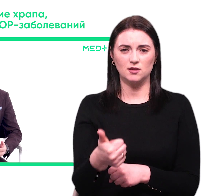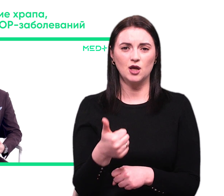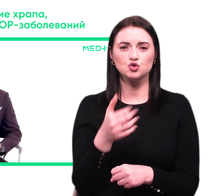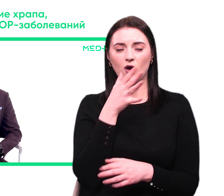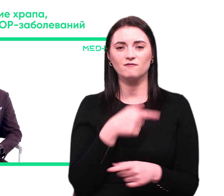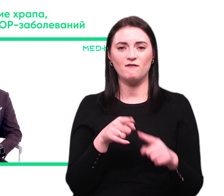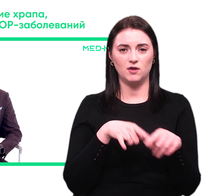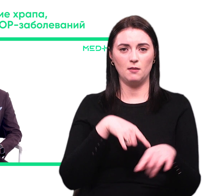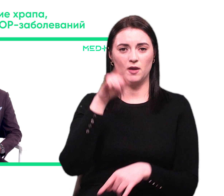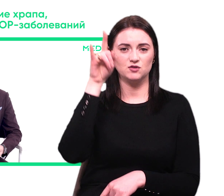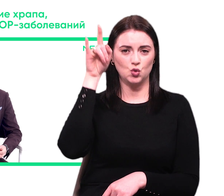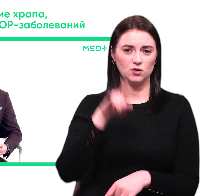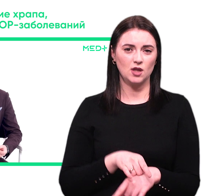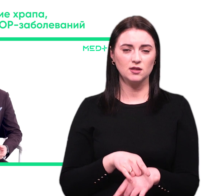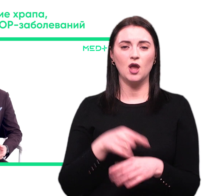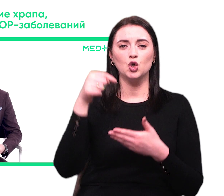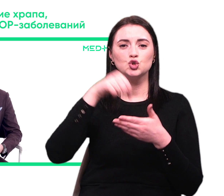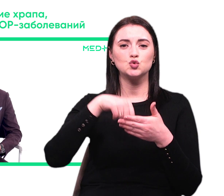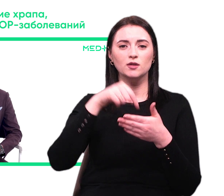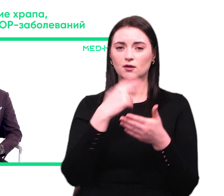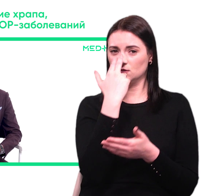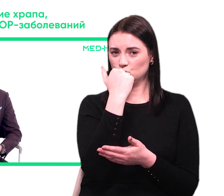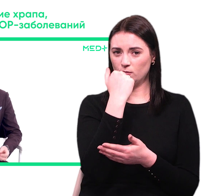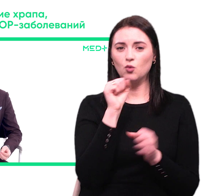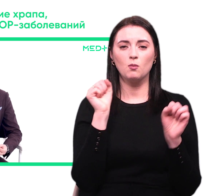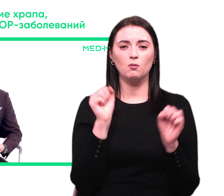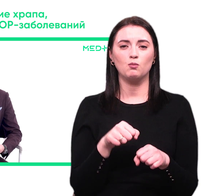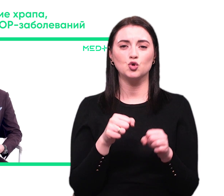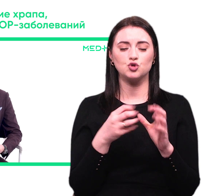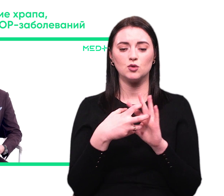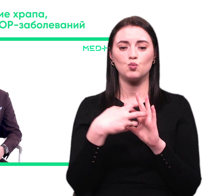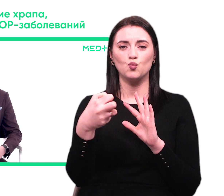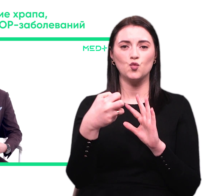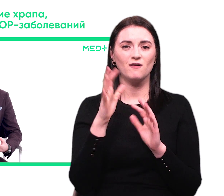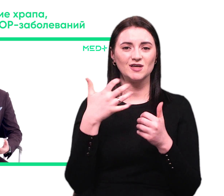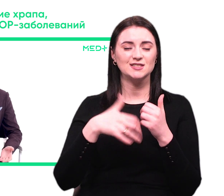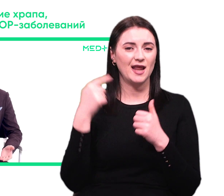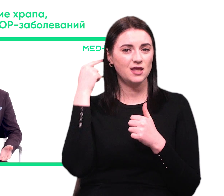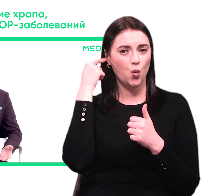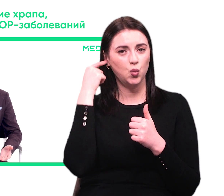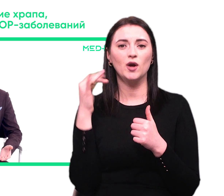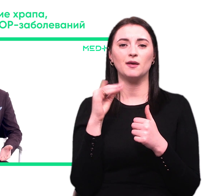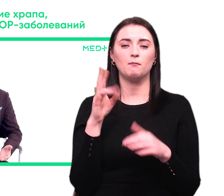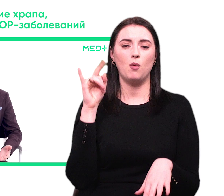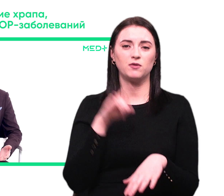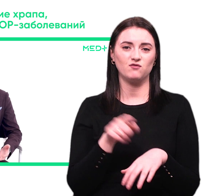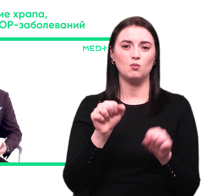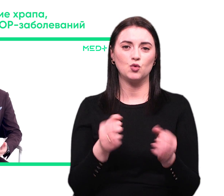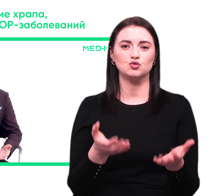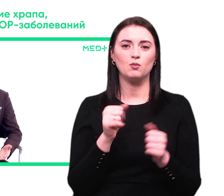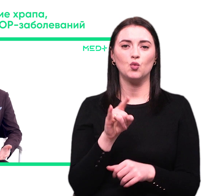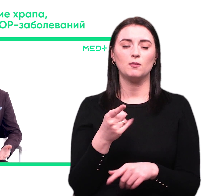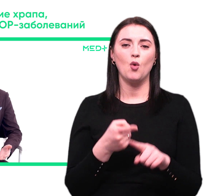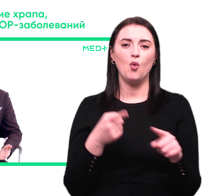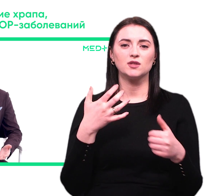время взлета или посадки содержимое полости носа может всасываться в среднее ухо, и по прилету вы можете получить у ребенка